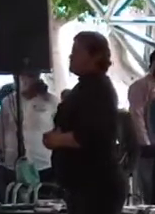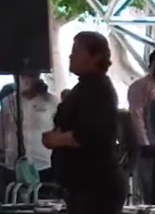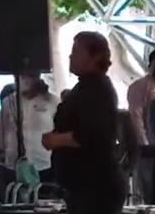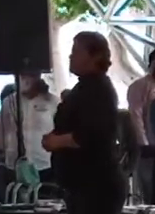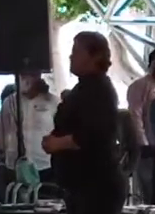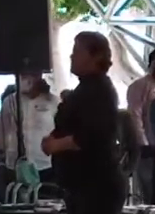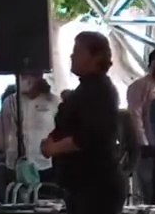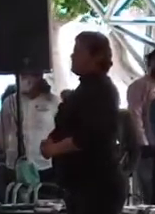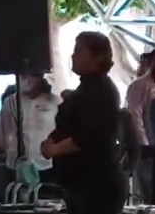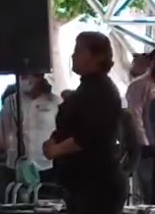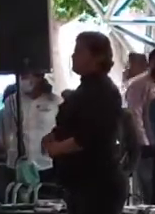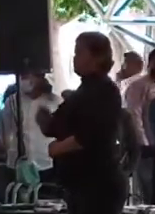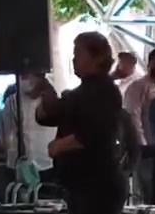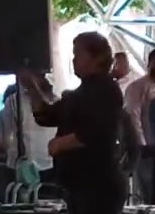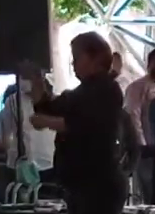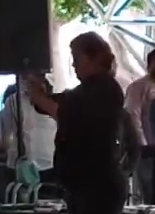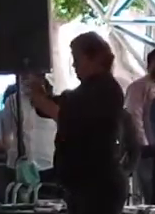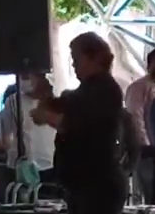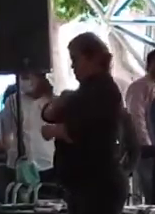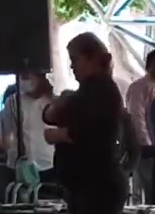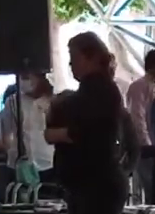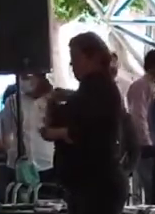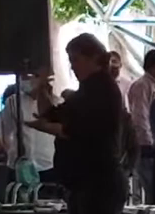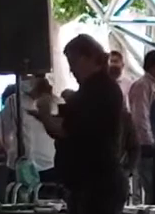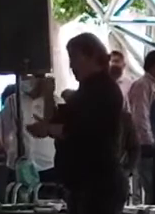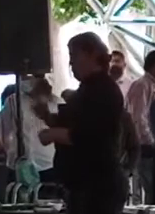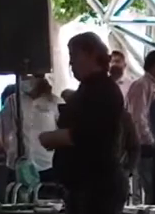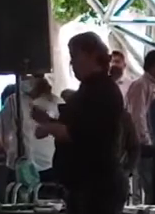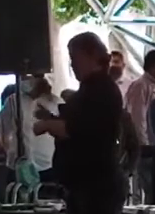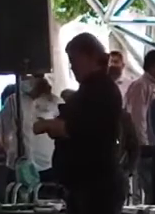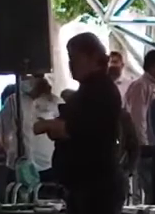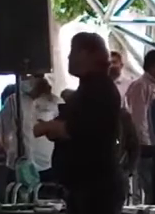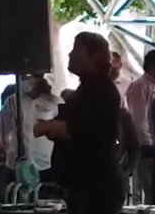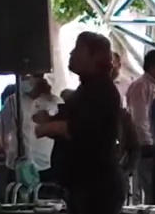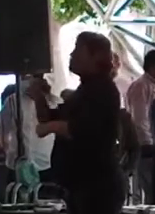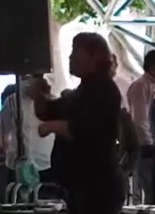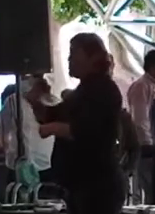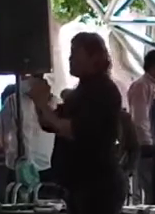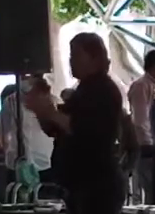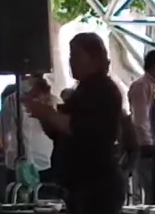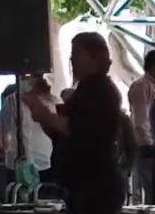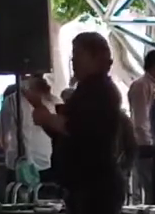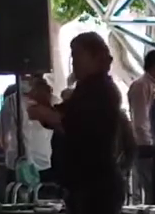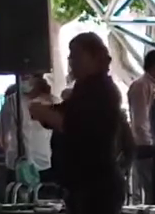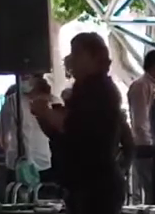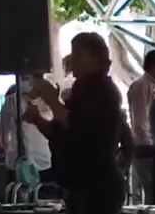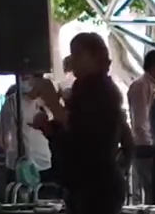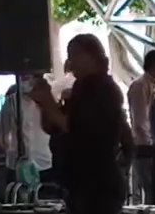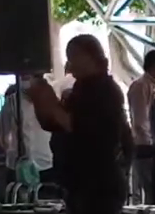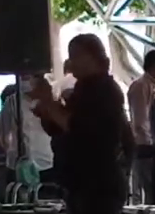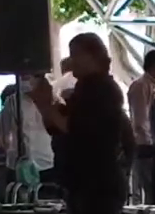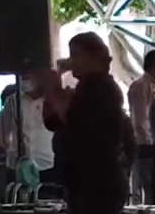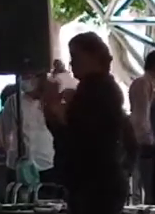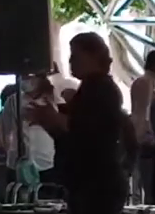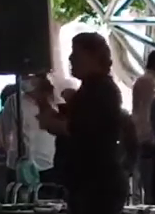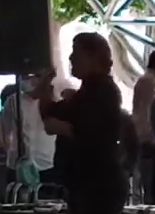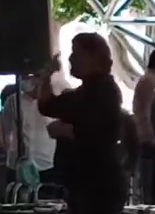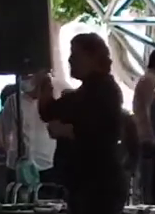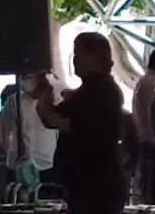la oportunidad de ser su gobernadora, hoy hemos podido construir estos hospitales para que podamos tener